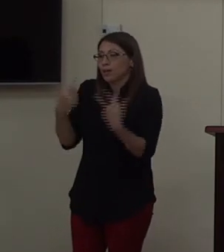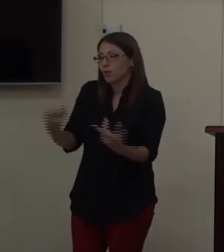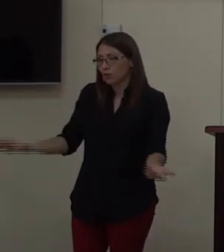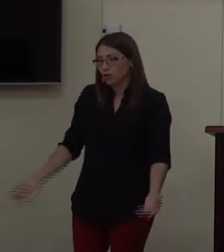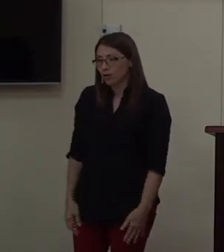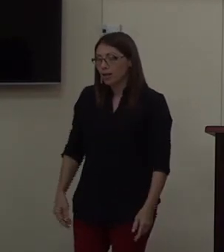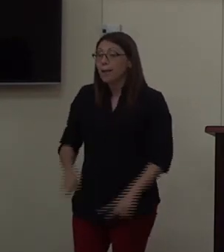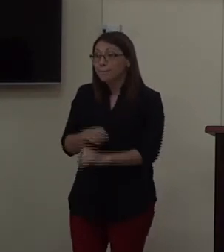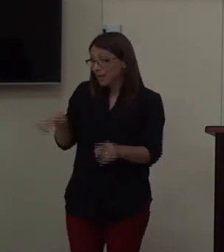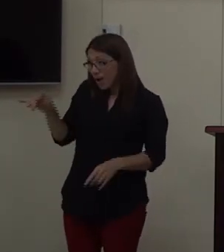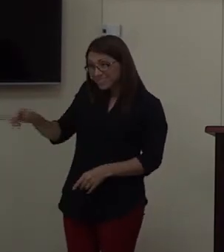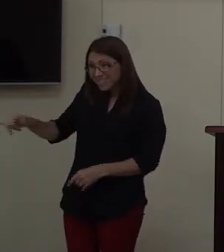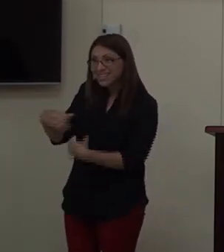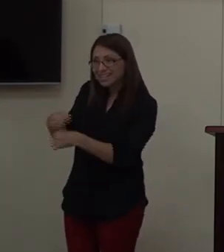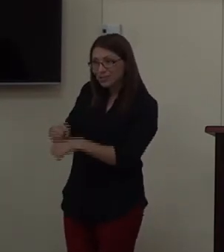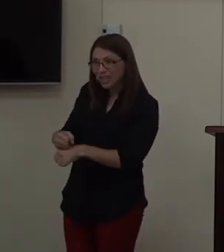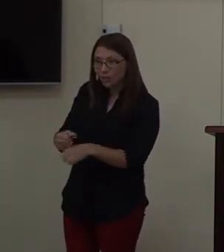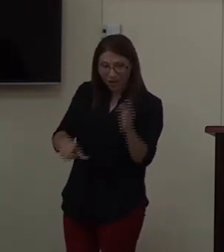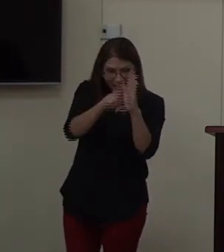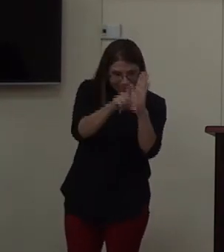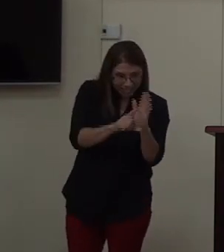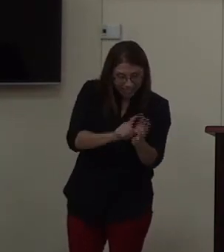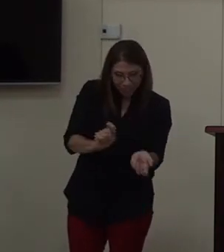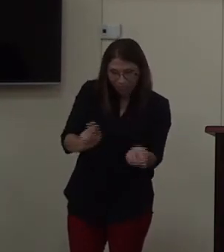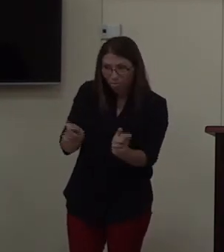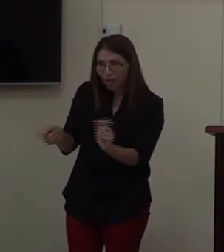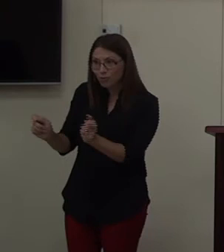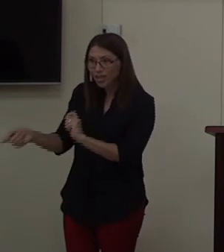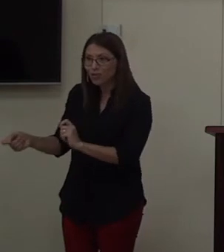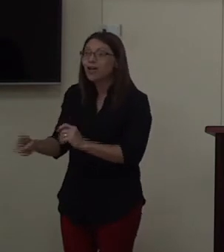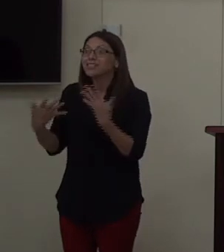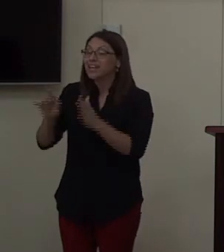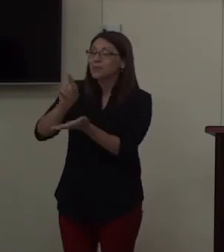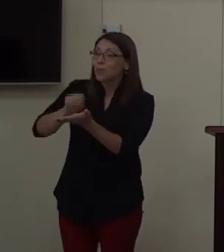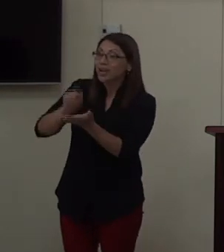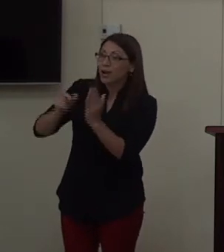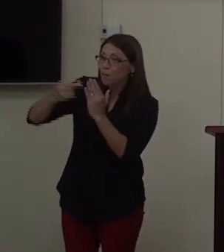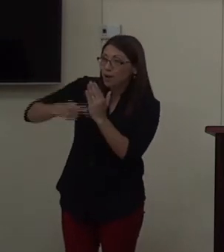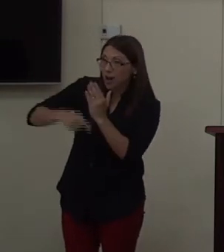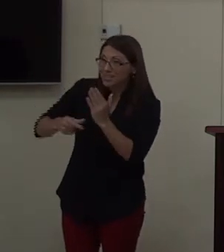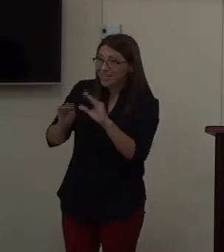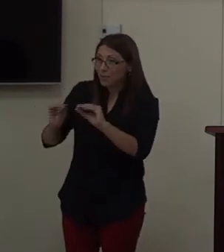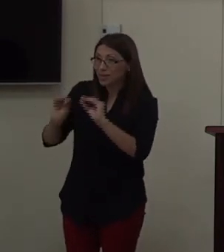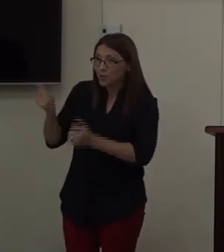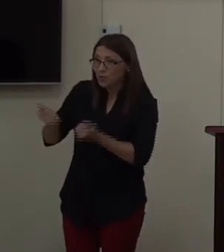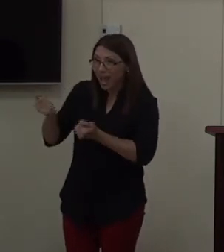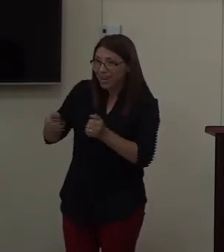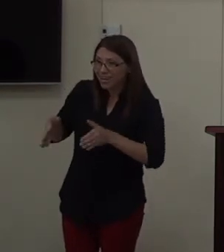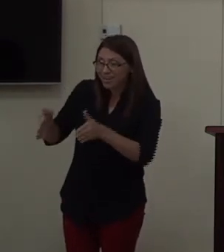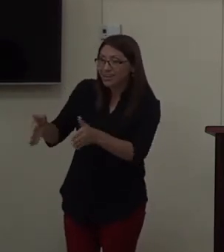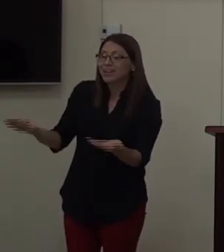así se están haciendo traduciendo leyes, se publicaron los manuales de educación vial.